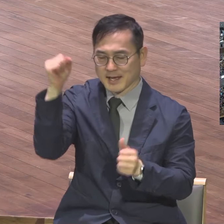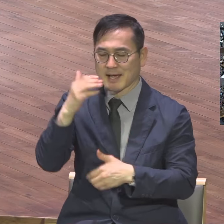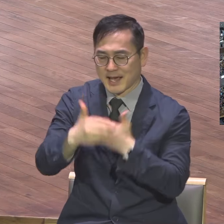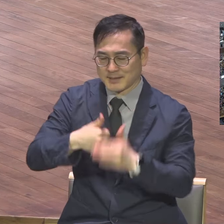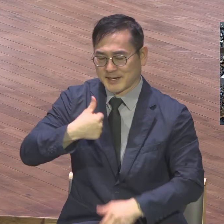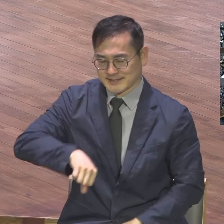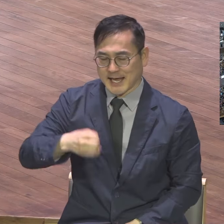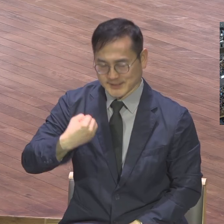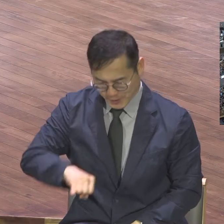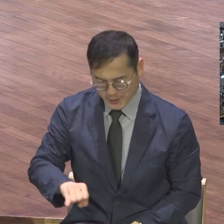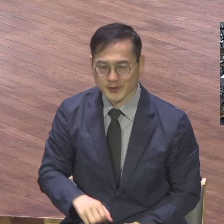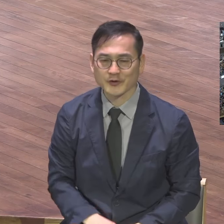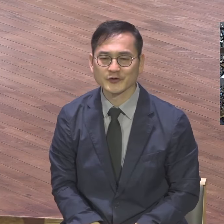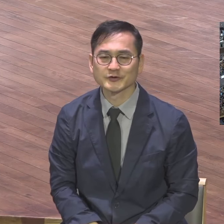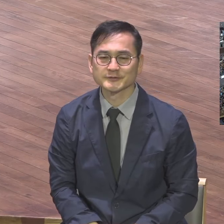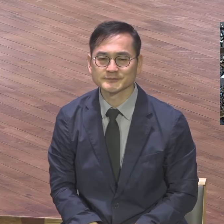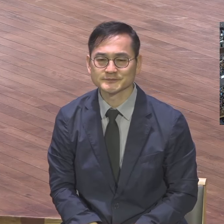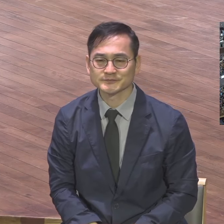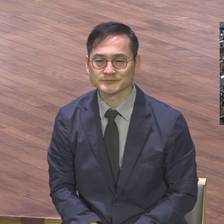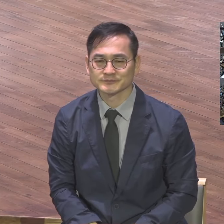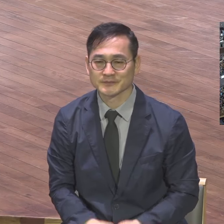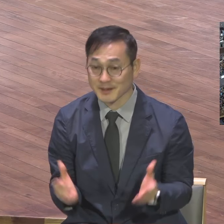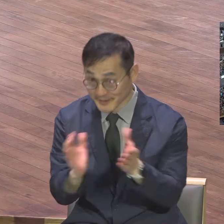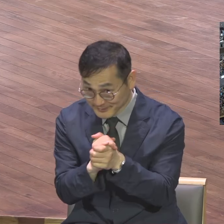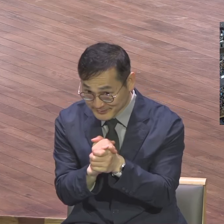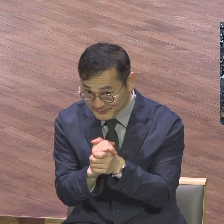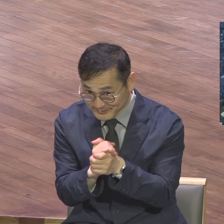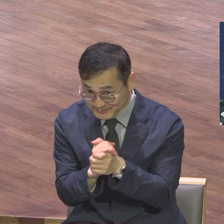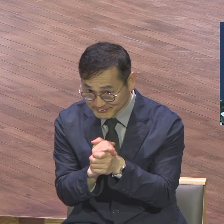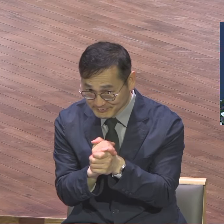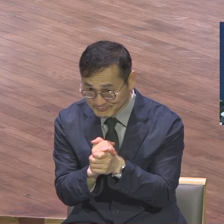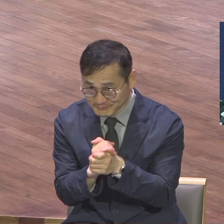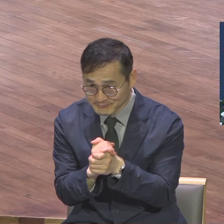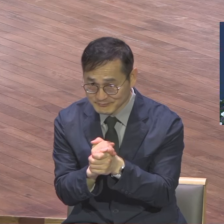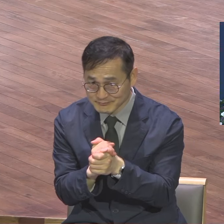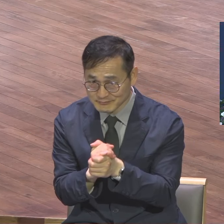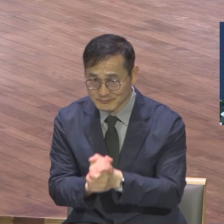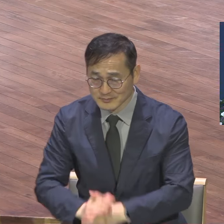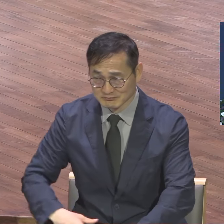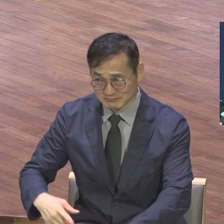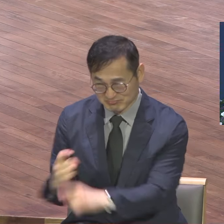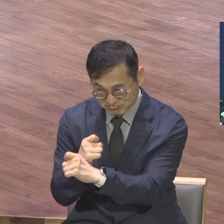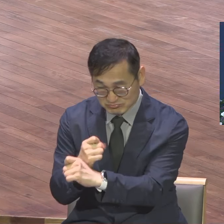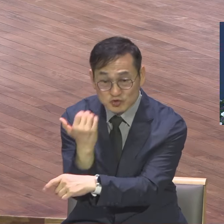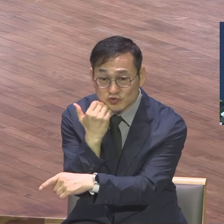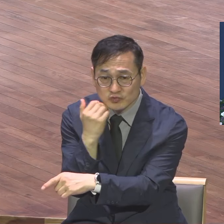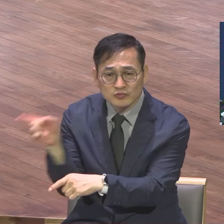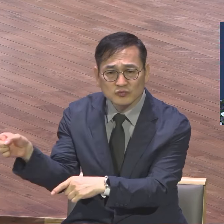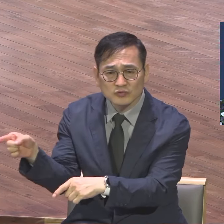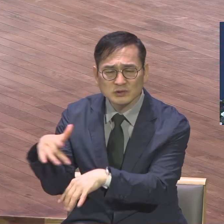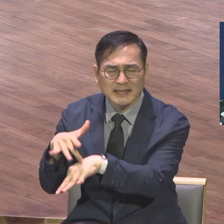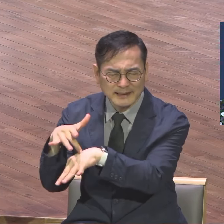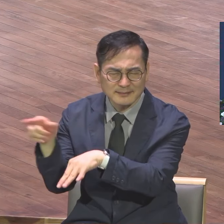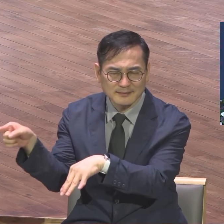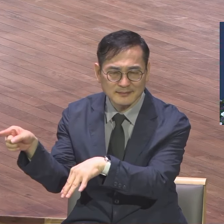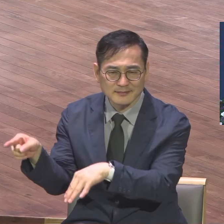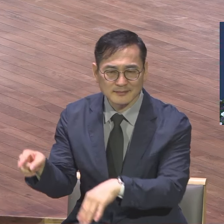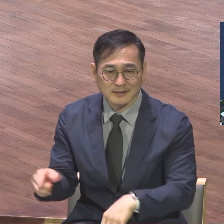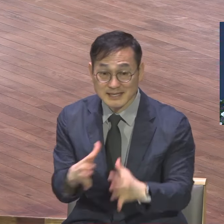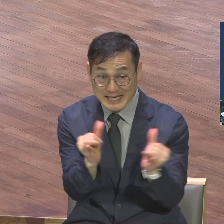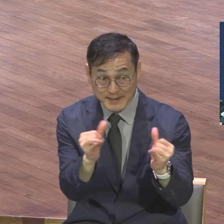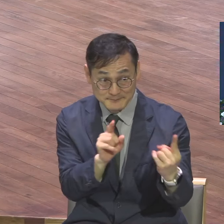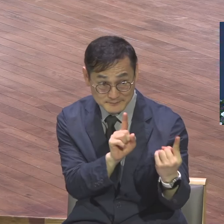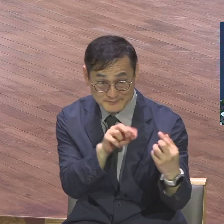하나님의 자녀다. 아멘. 이제 우리의 대적자가 누구냐? 사탄이에요. 사탄. 사람이